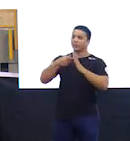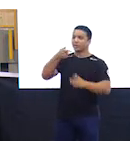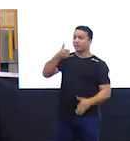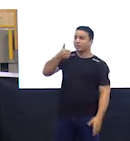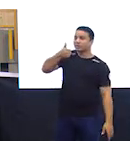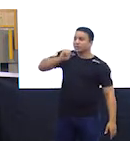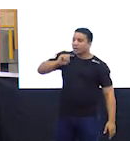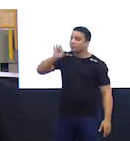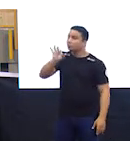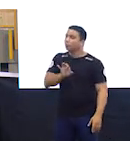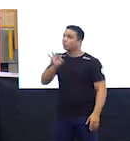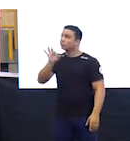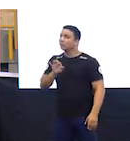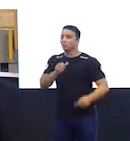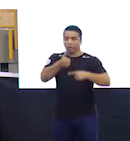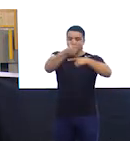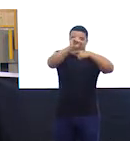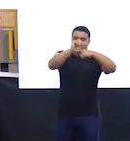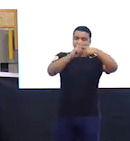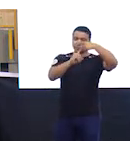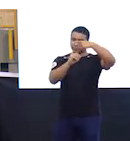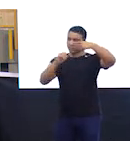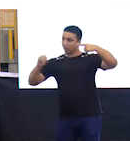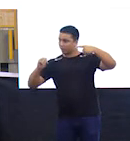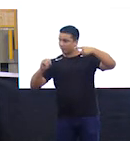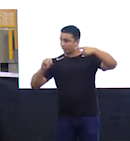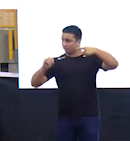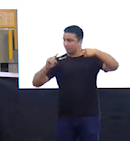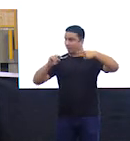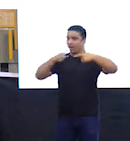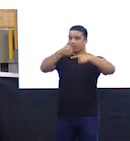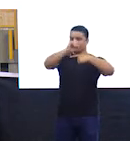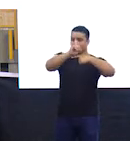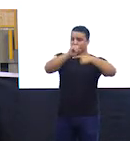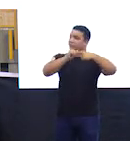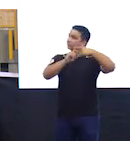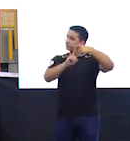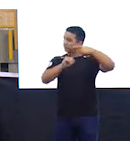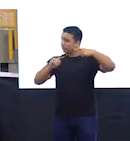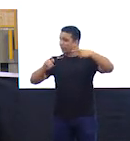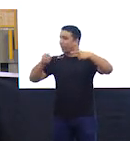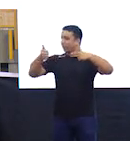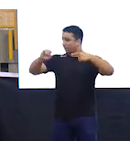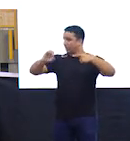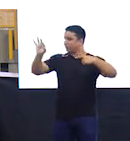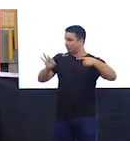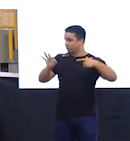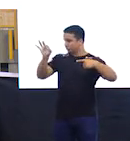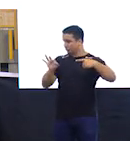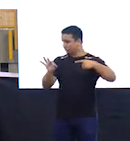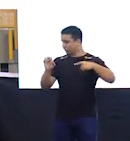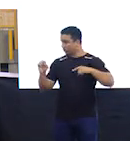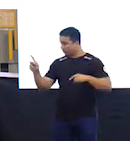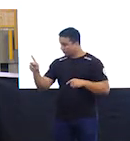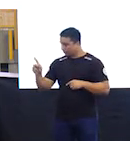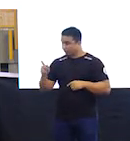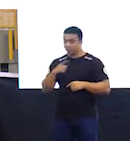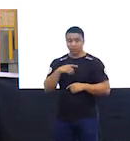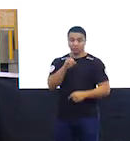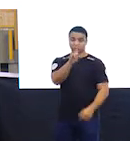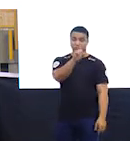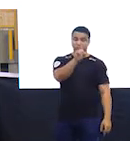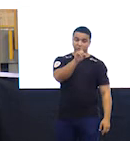gente, o que é 10%? É 10 sobre 100. Presta atenção. O